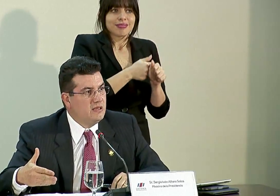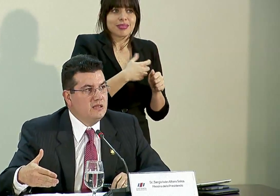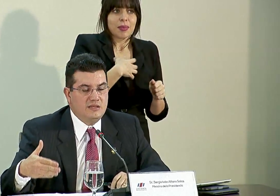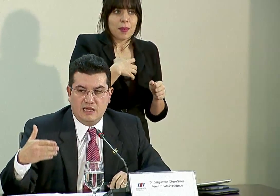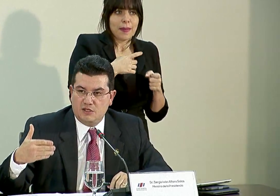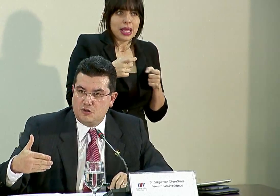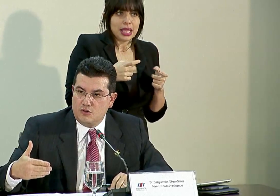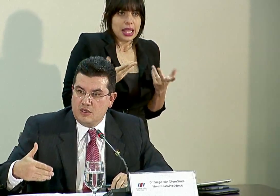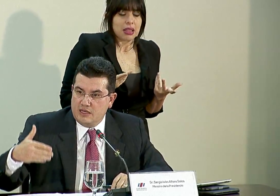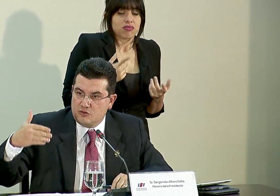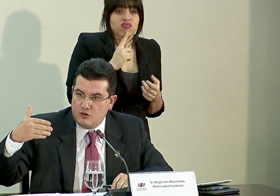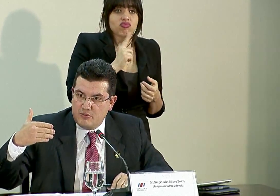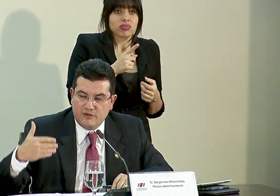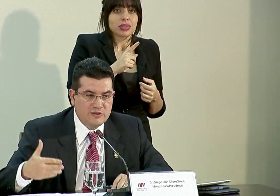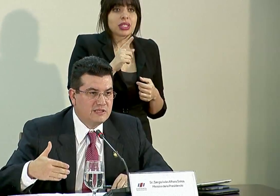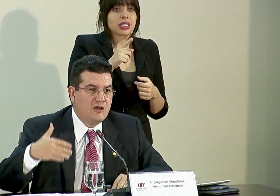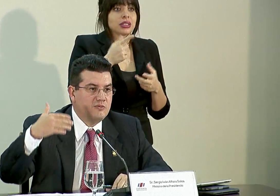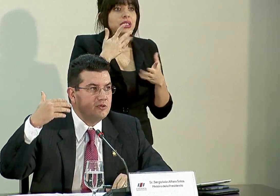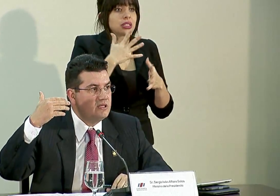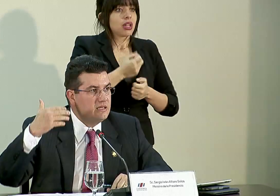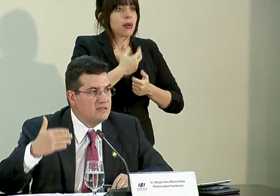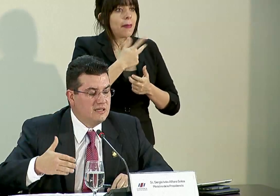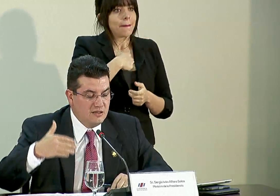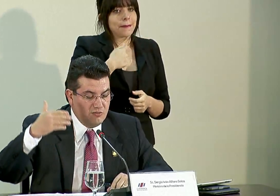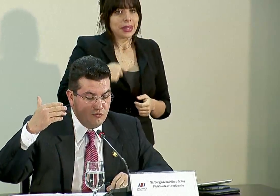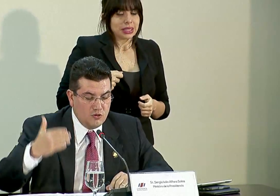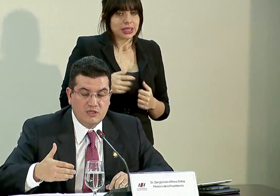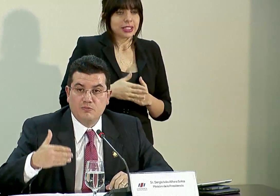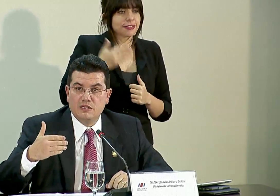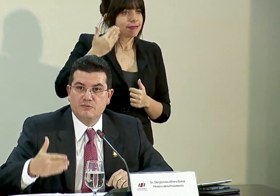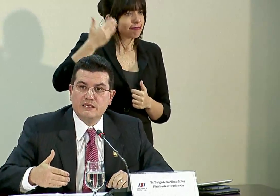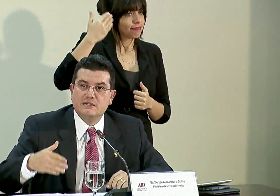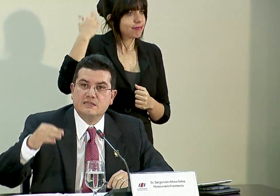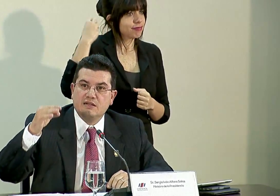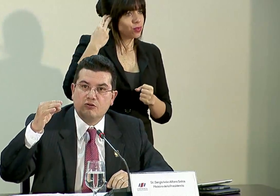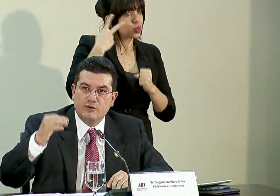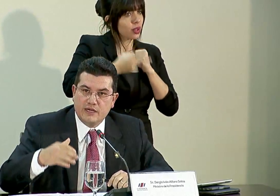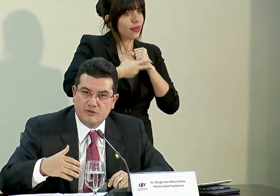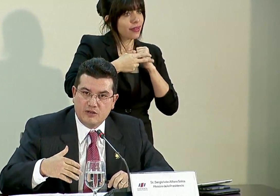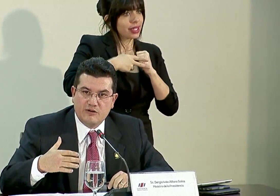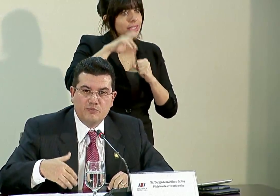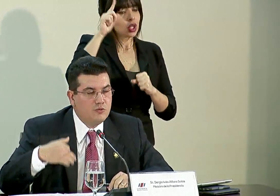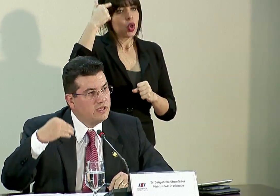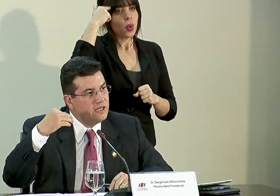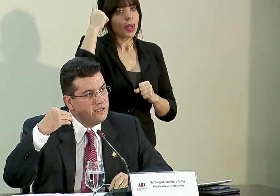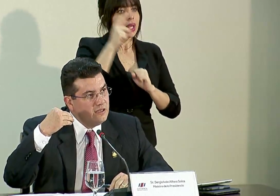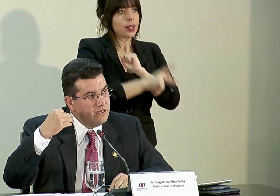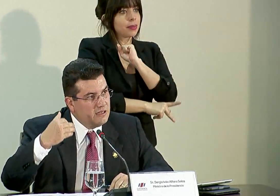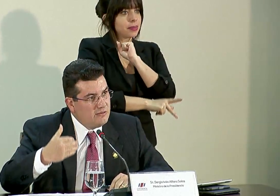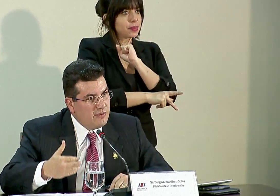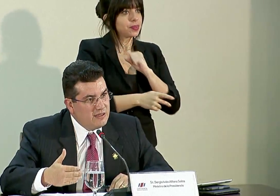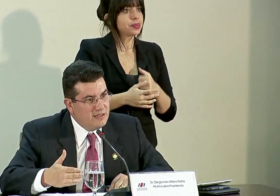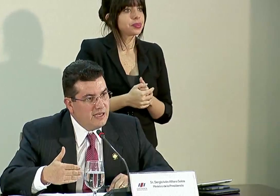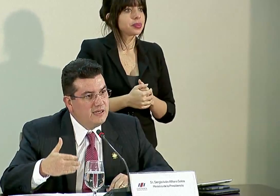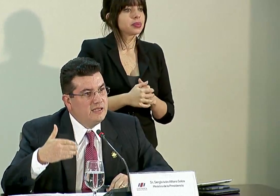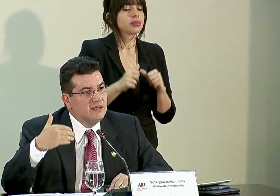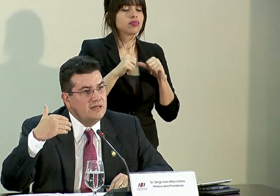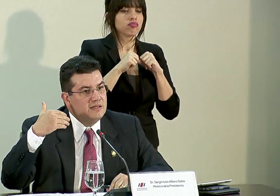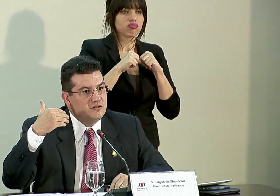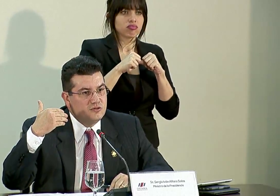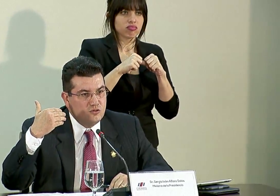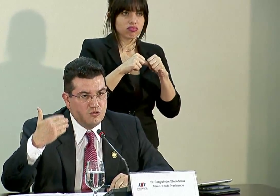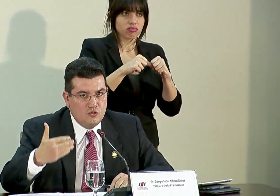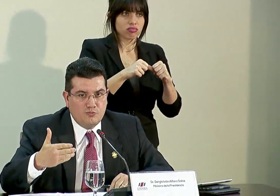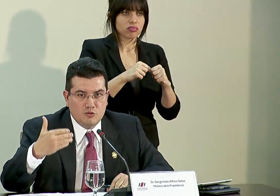propiedad de hecho eso lo ha manifestado el presidente múltiples veces que el gobierno de la república mantiene